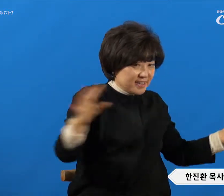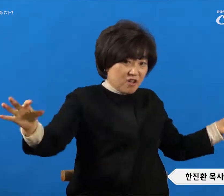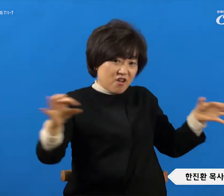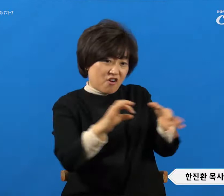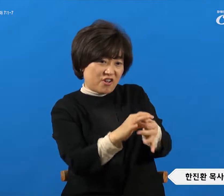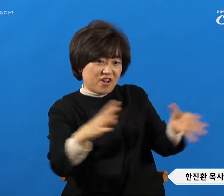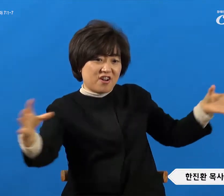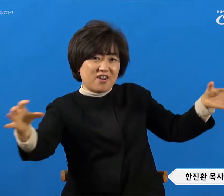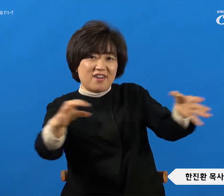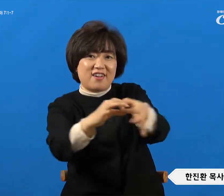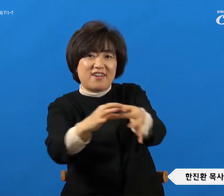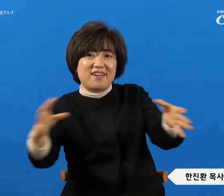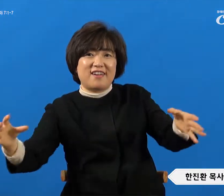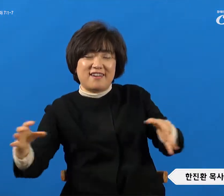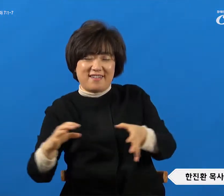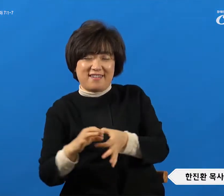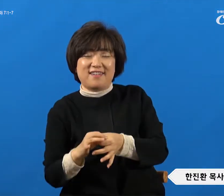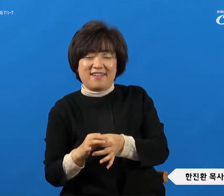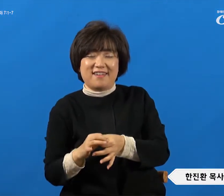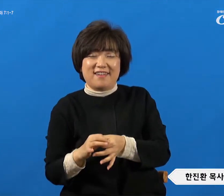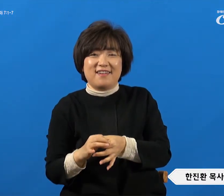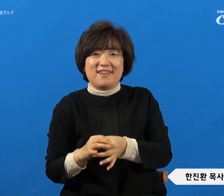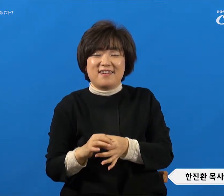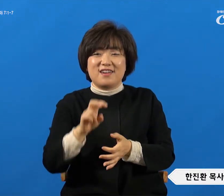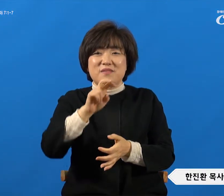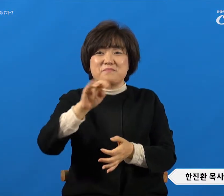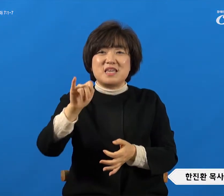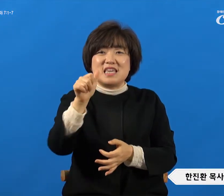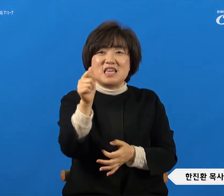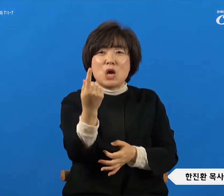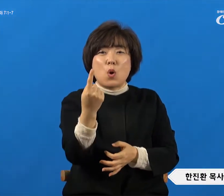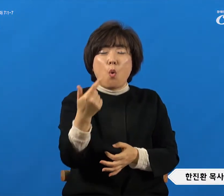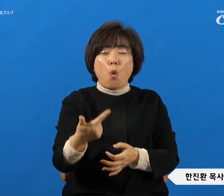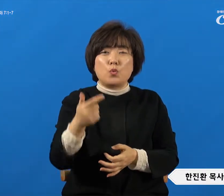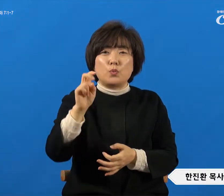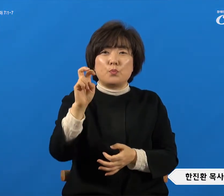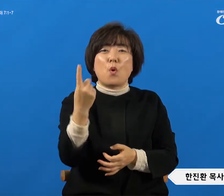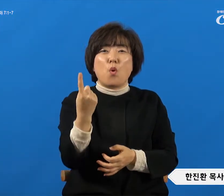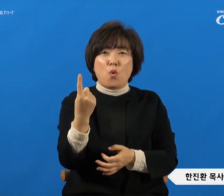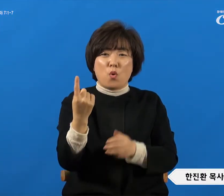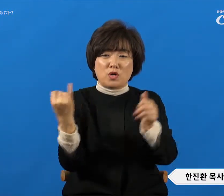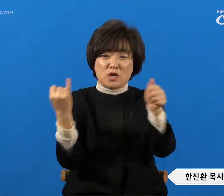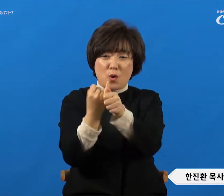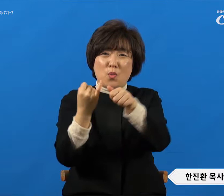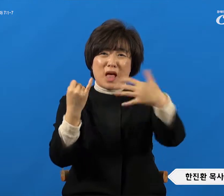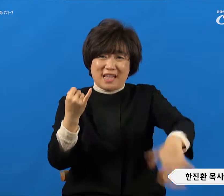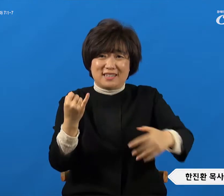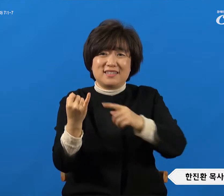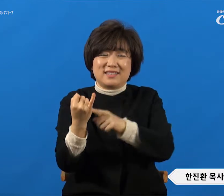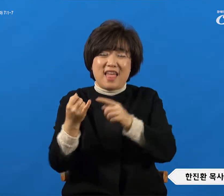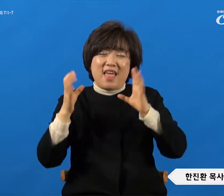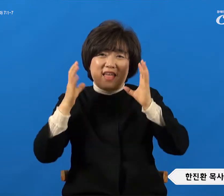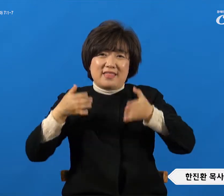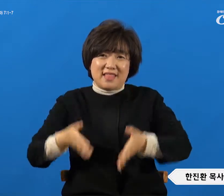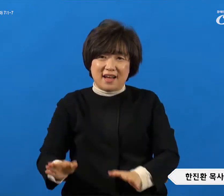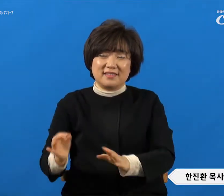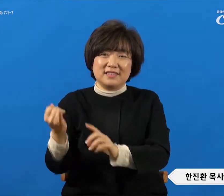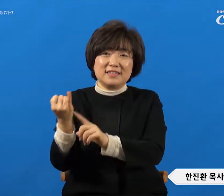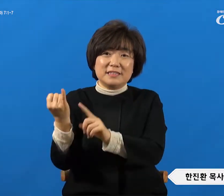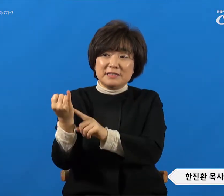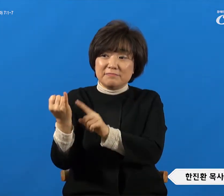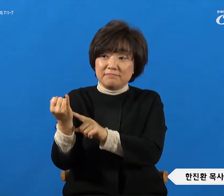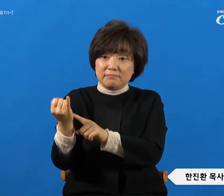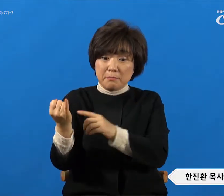합니다. 미혼모들에게는 생명의 은인이지요. 그분을 만나지 않았더라면 아기는